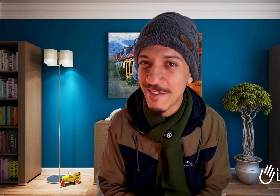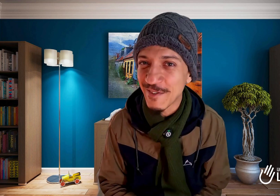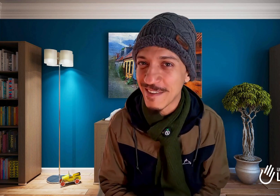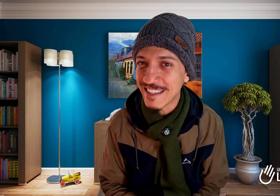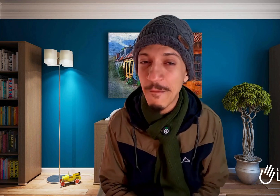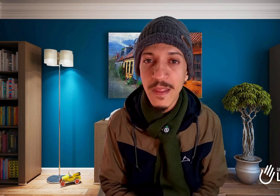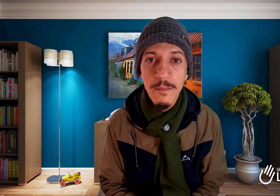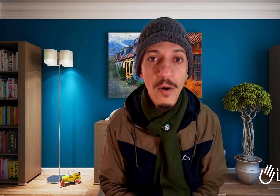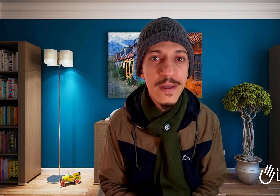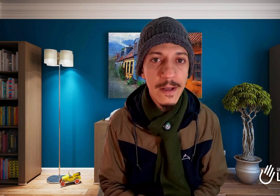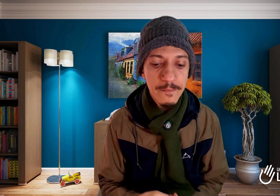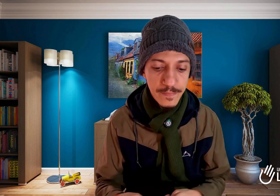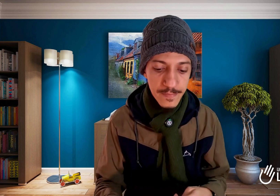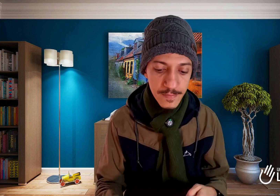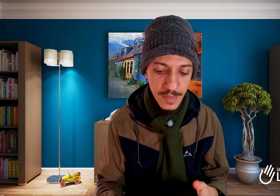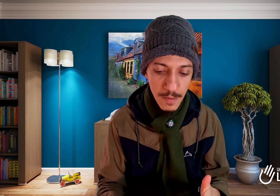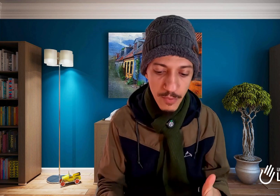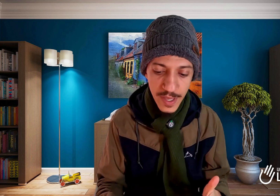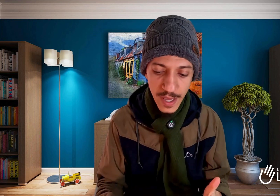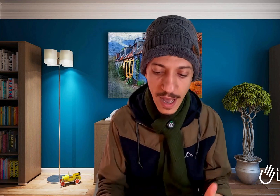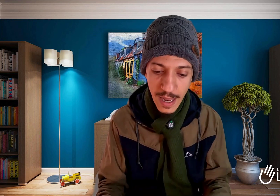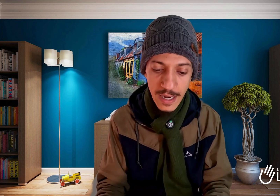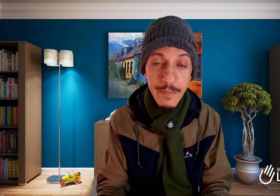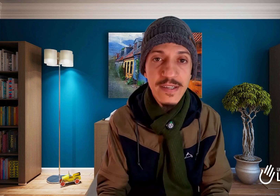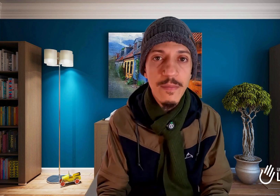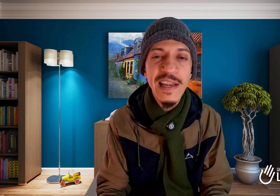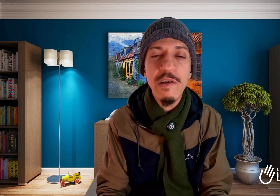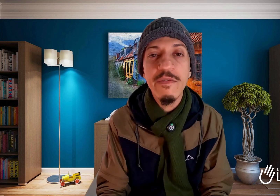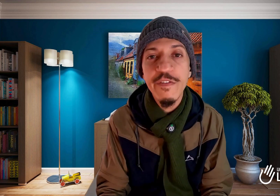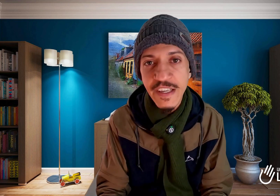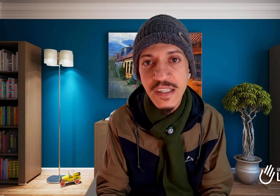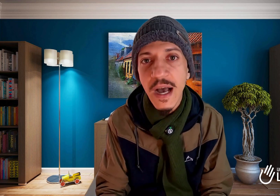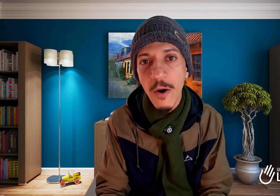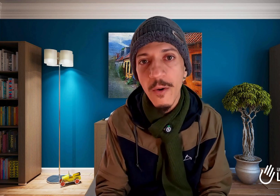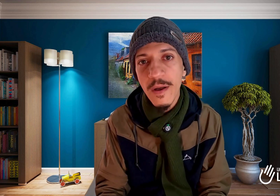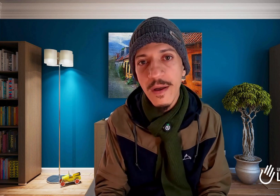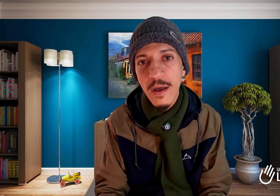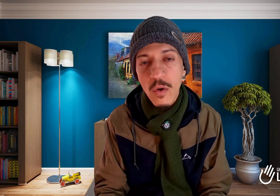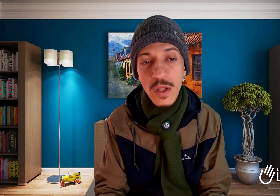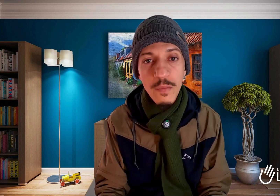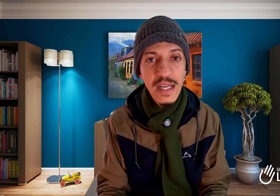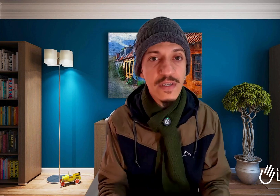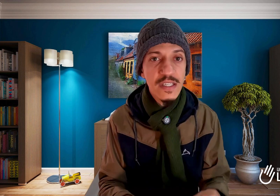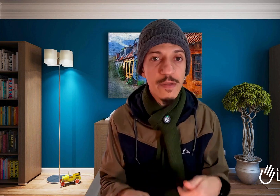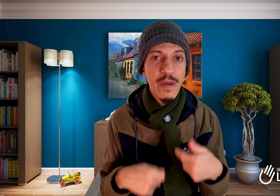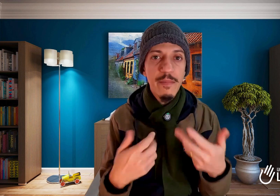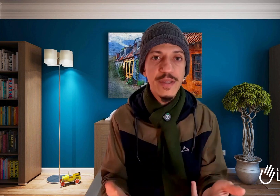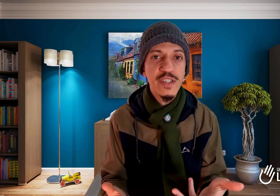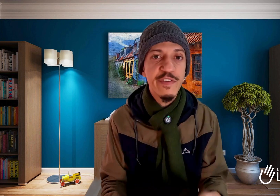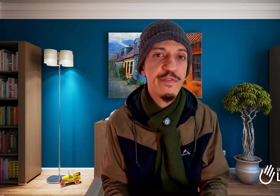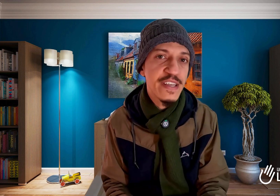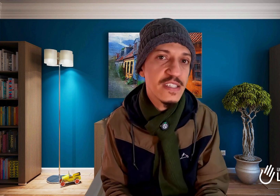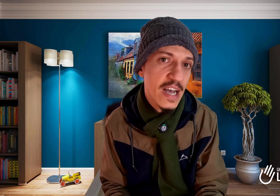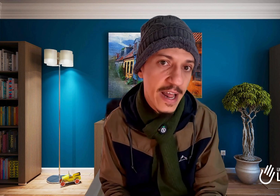juntas. Por quê? Porque a Libras é uma língua vivencial. Quanto mais você se permite vivenciar a